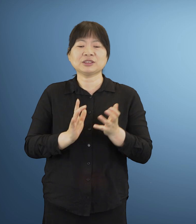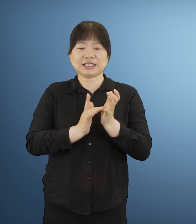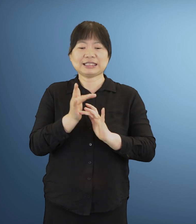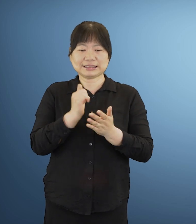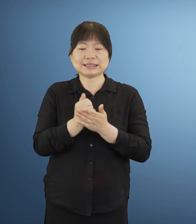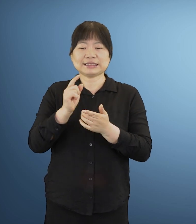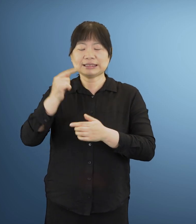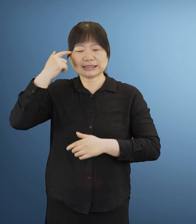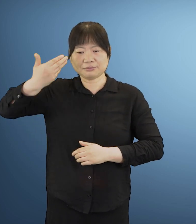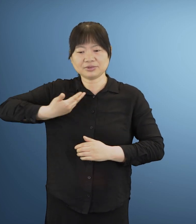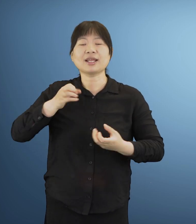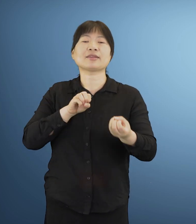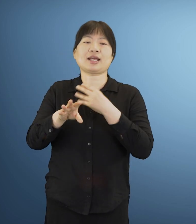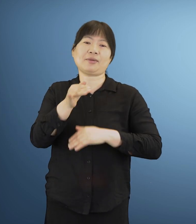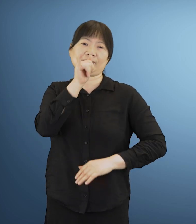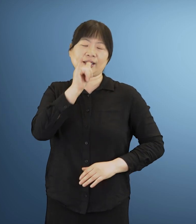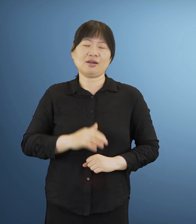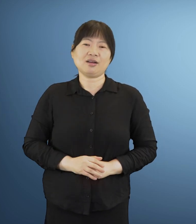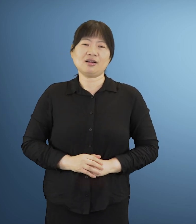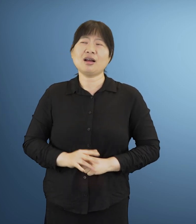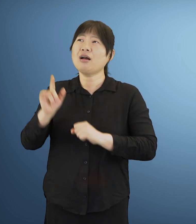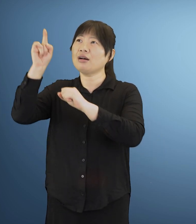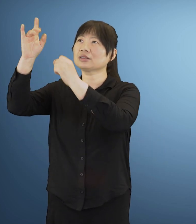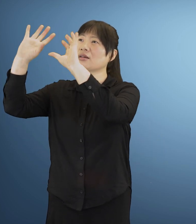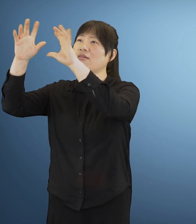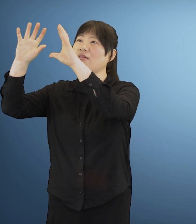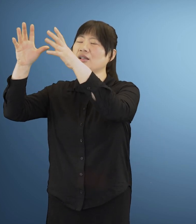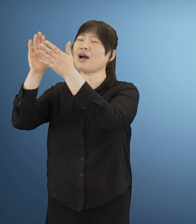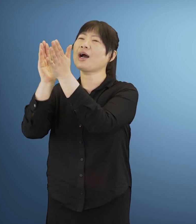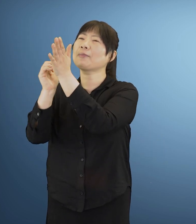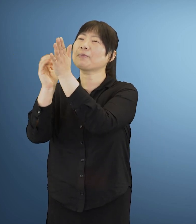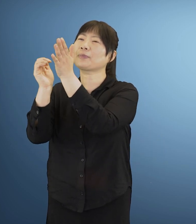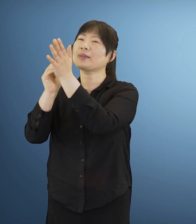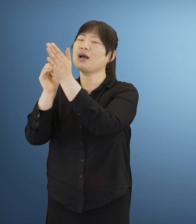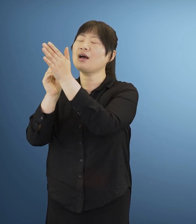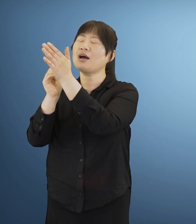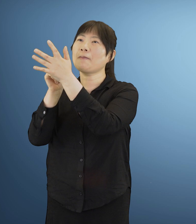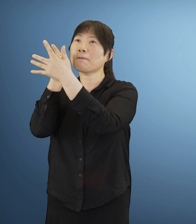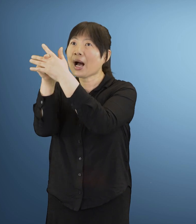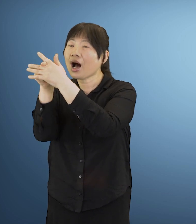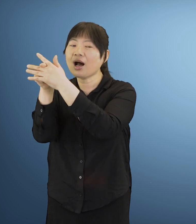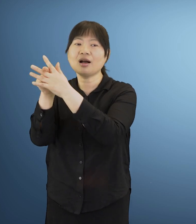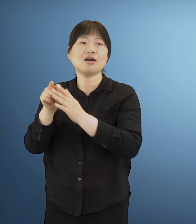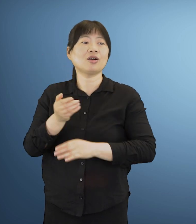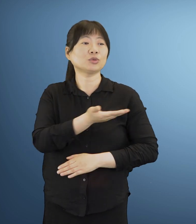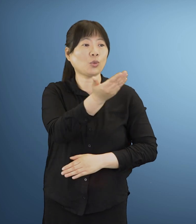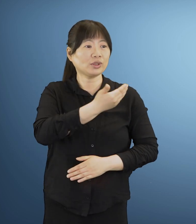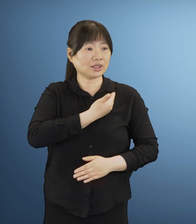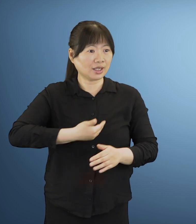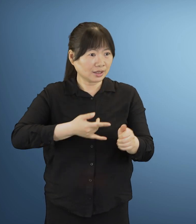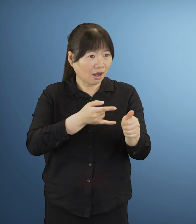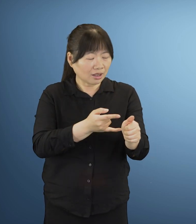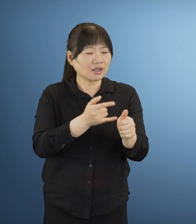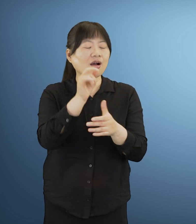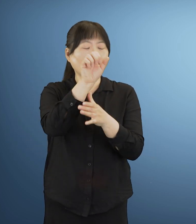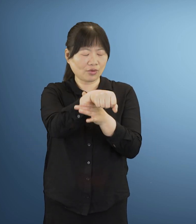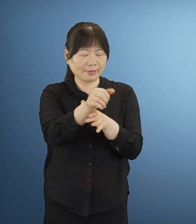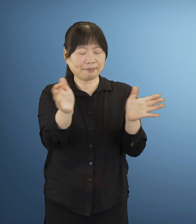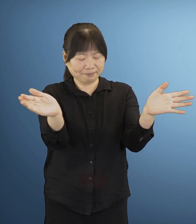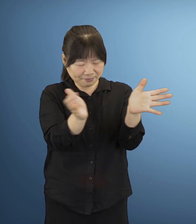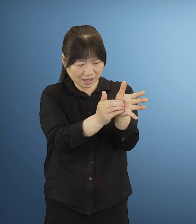대답하여 이르시되 천국의 비밀을 아는 것이 너희에게는 어떻게